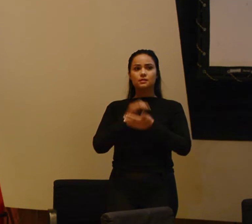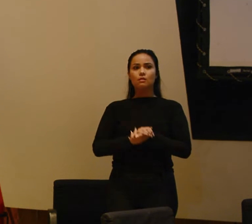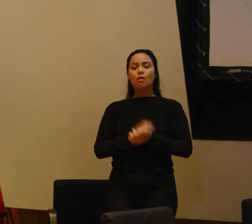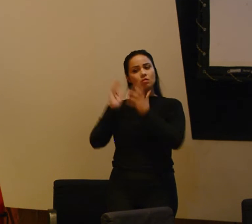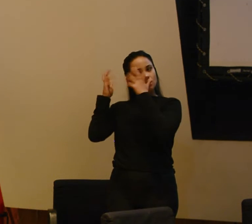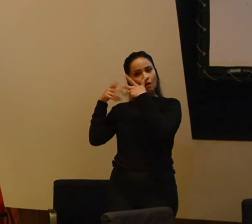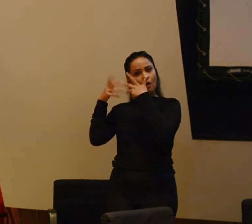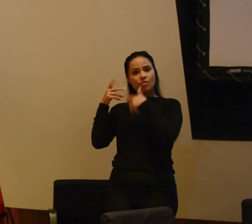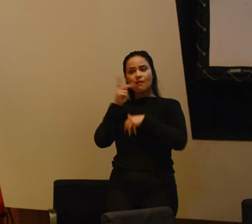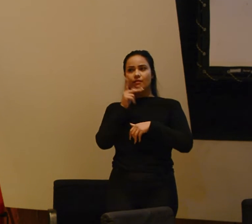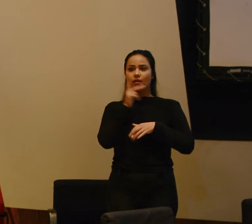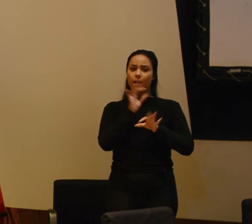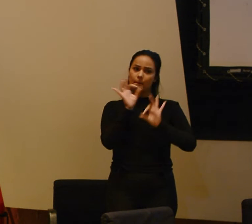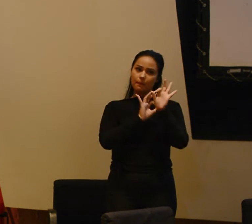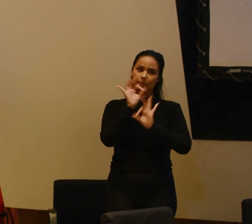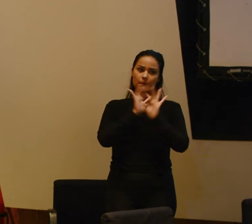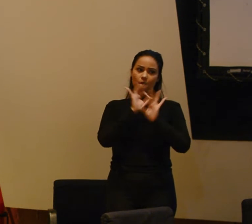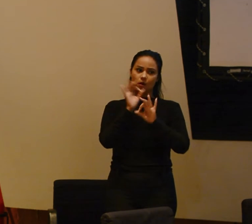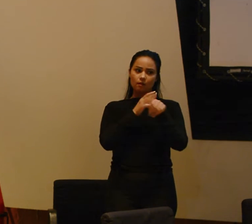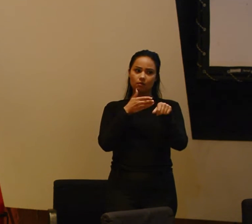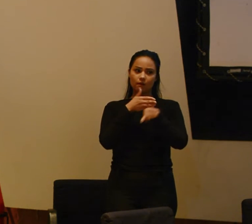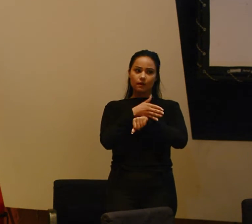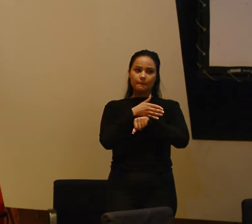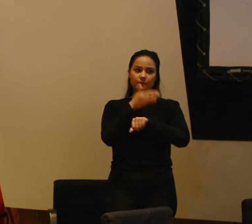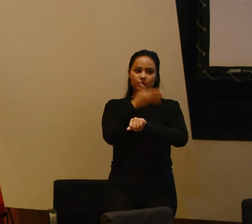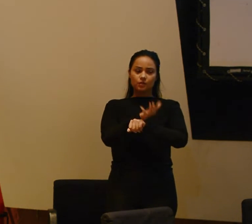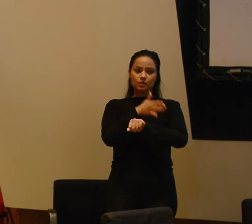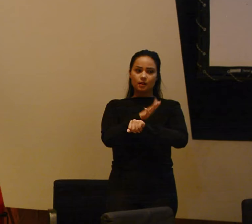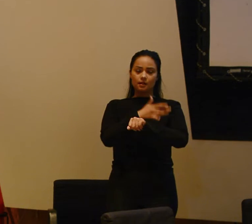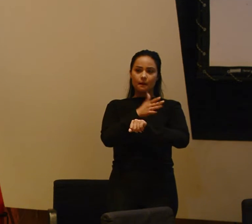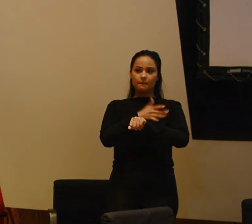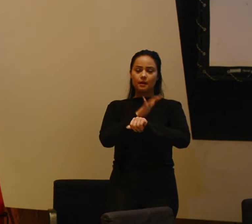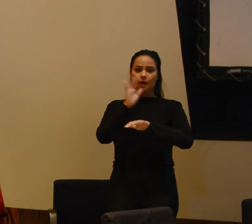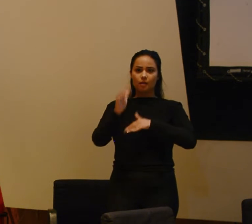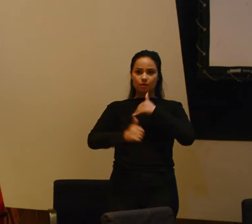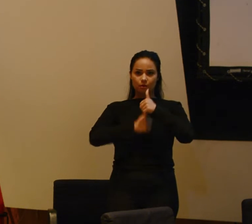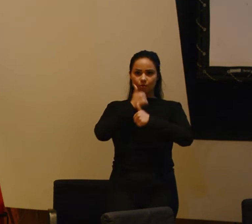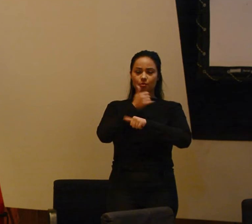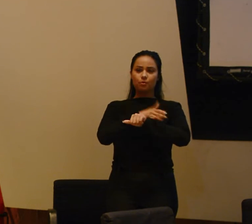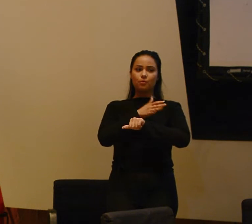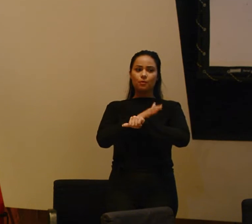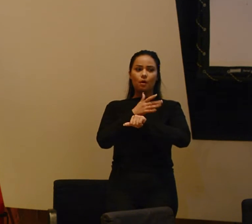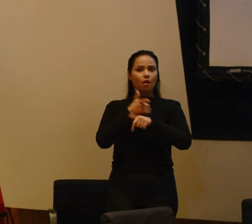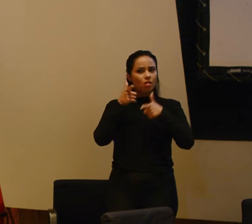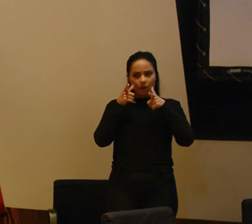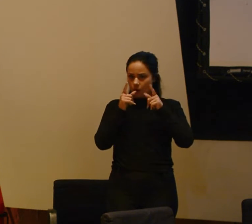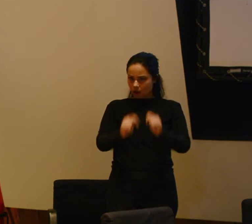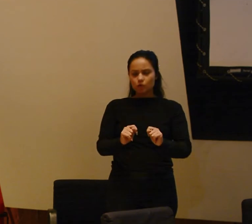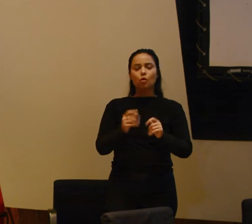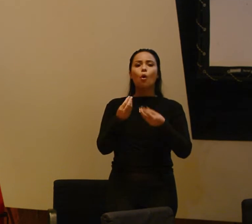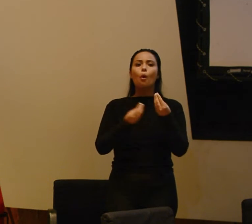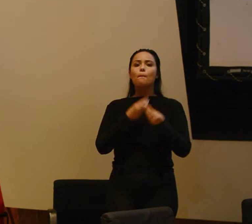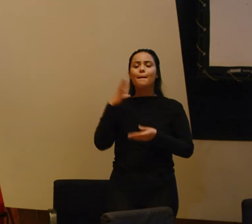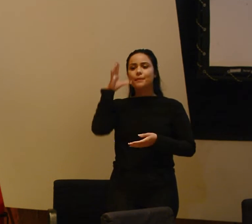fala pode ser aprimorado através de um treinamento auditivo não linguístico, como aprender música.